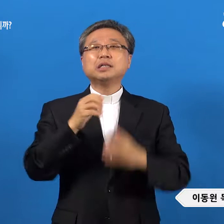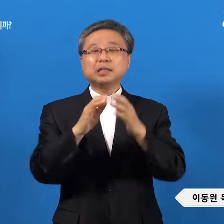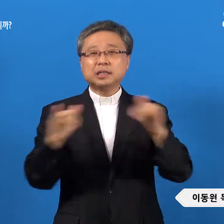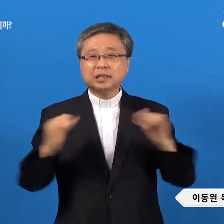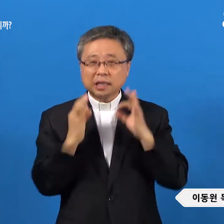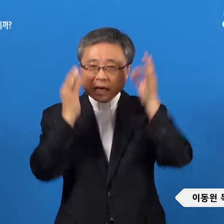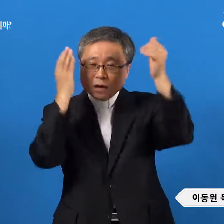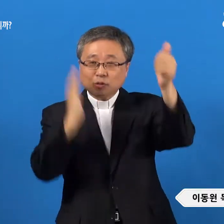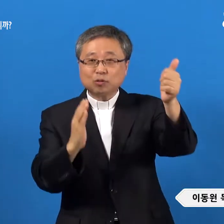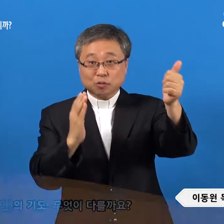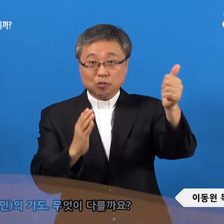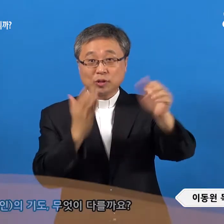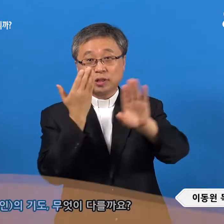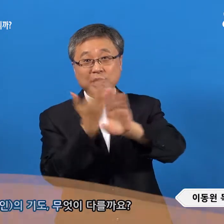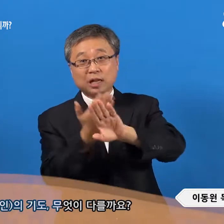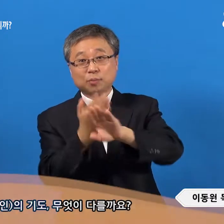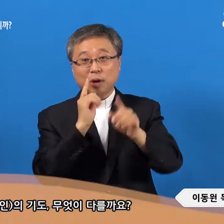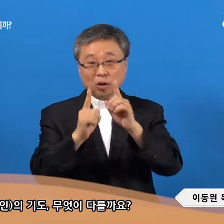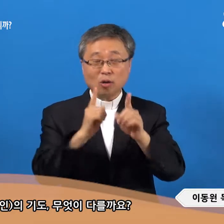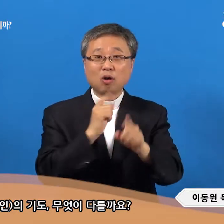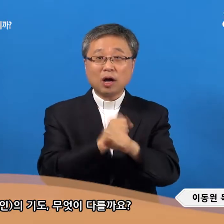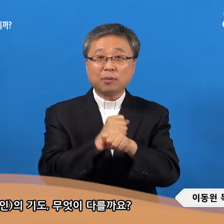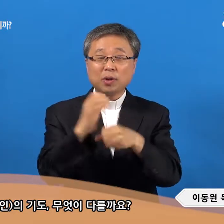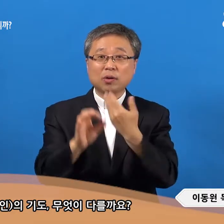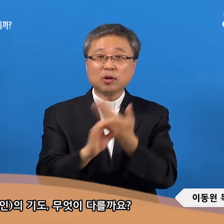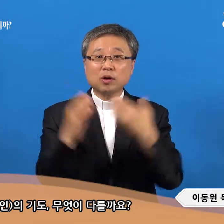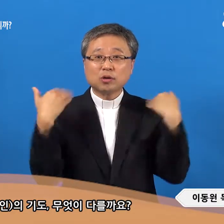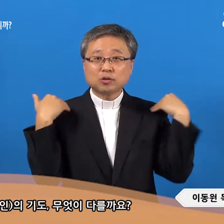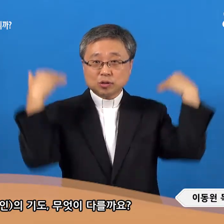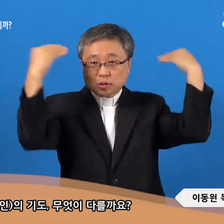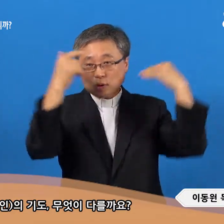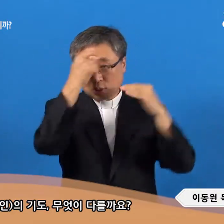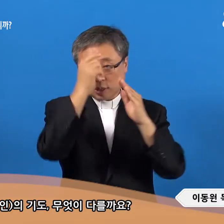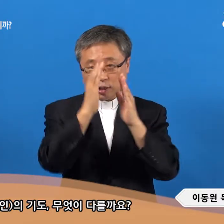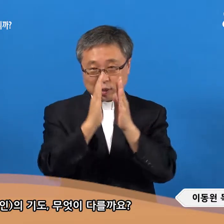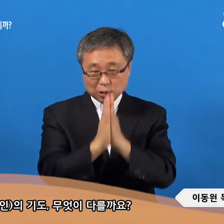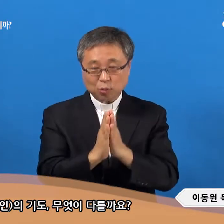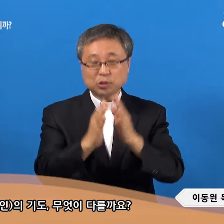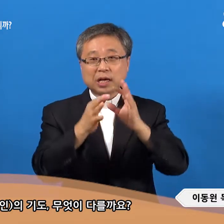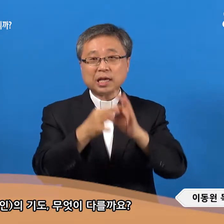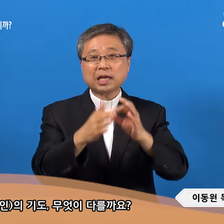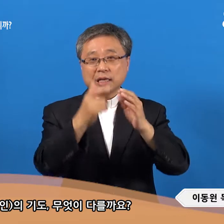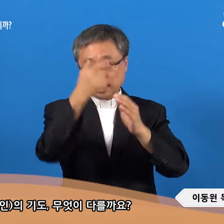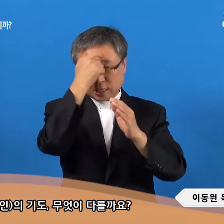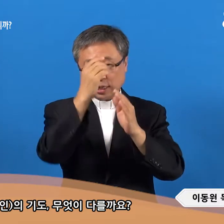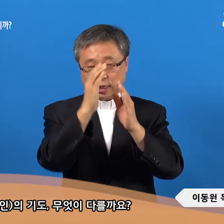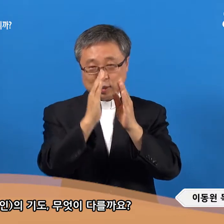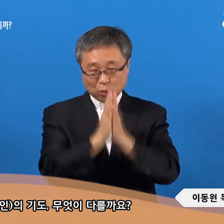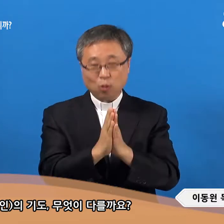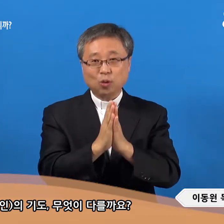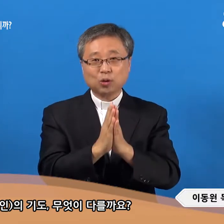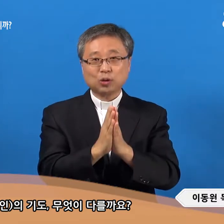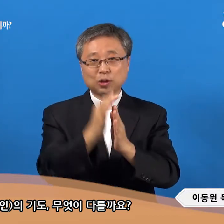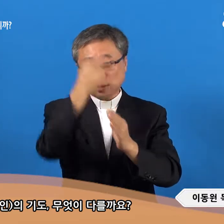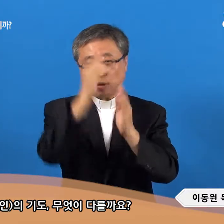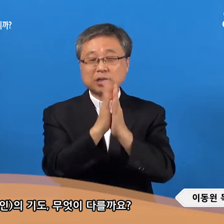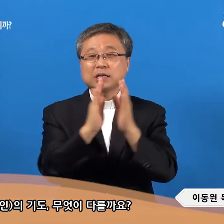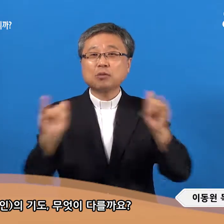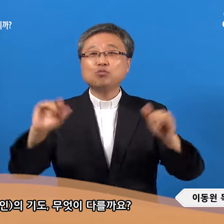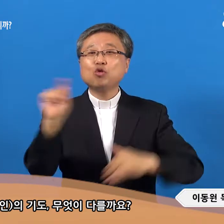이걸 다른 말로 바꾸면 성숙한 기도자. 이 성숙한 기도자의 기도, 무엇이 달라야 할까요?